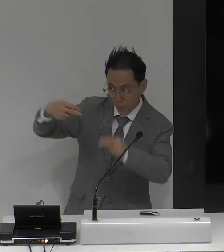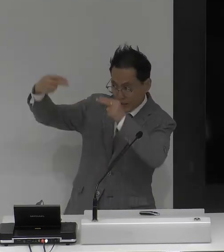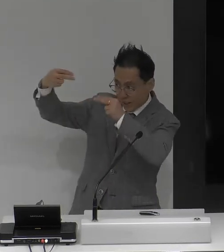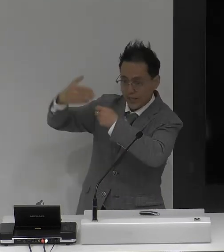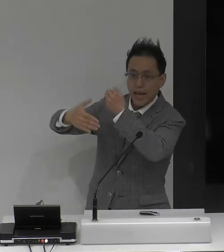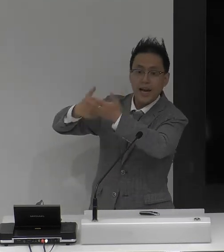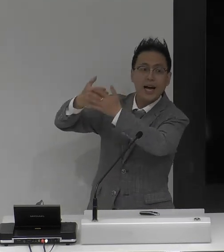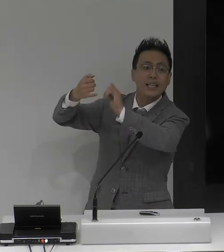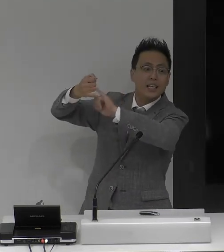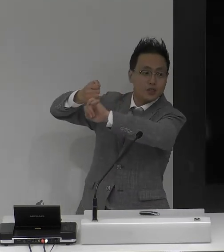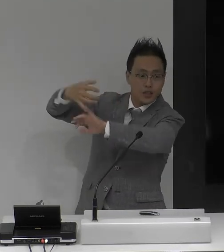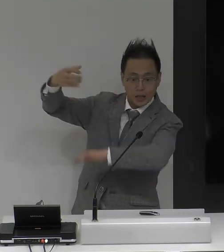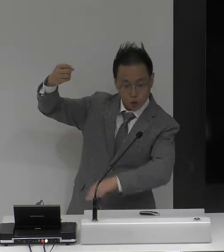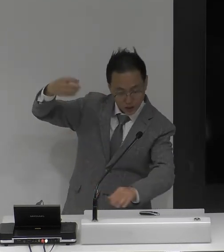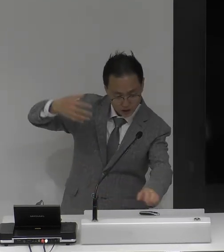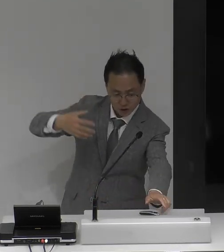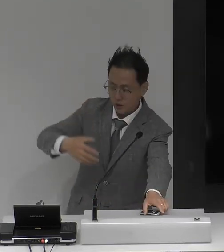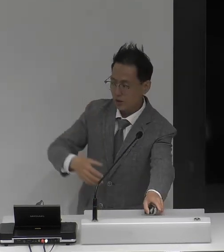봤을 때 하나님께서 약속하시죠.